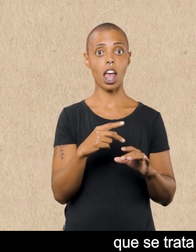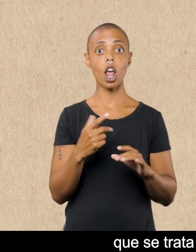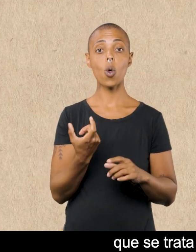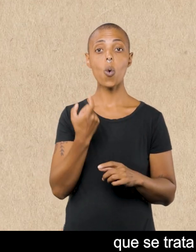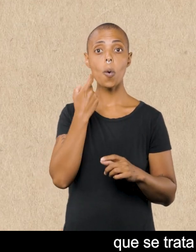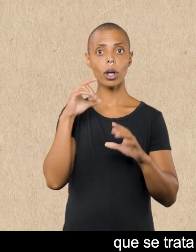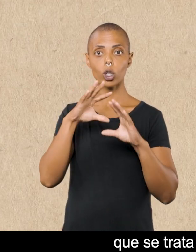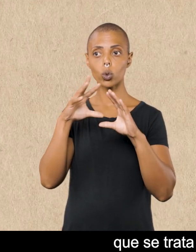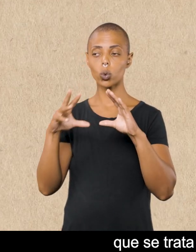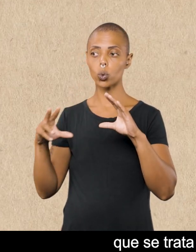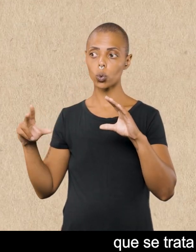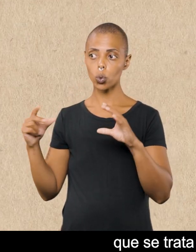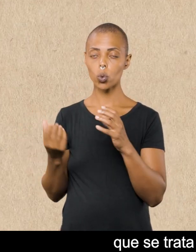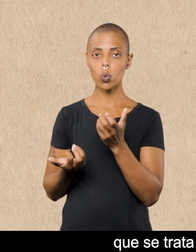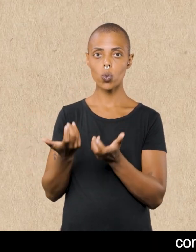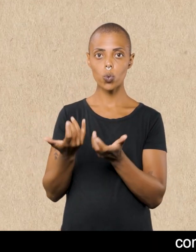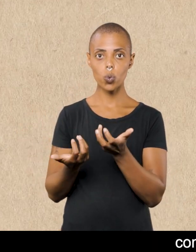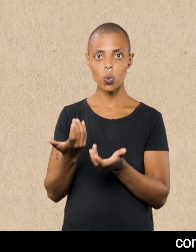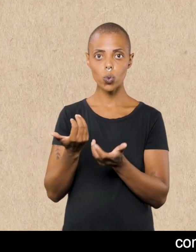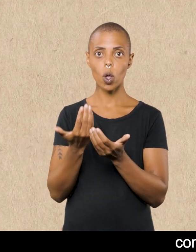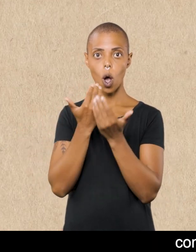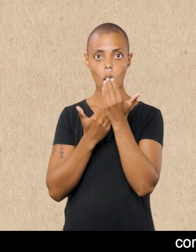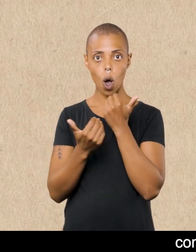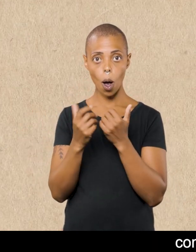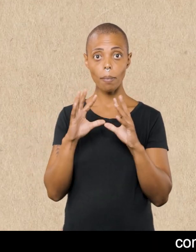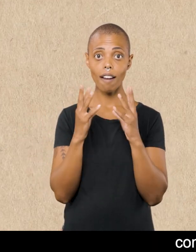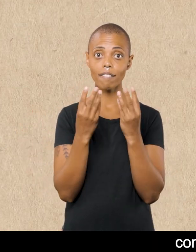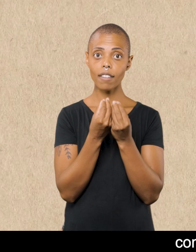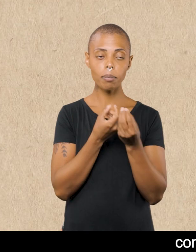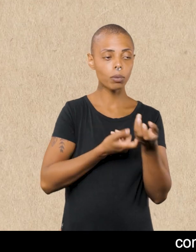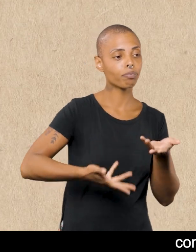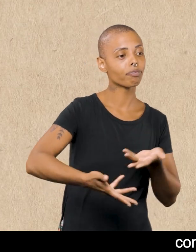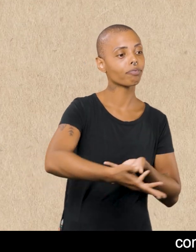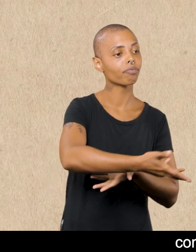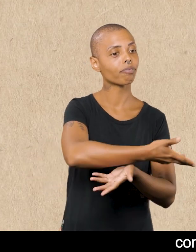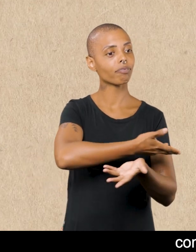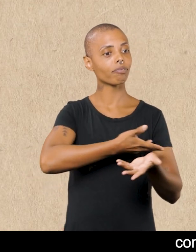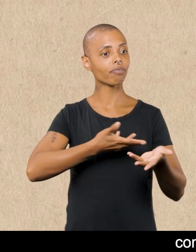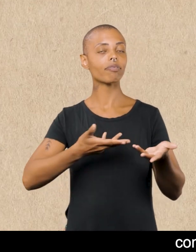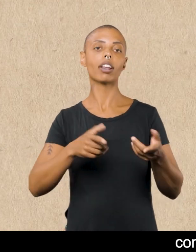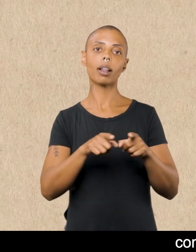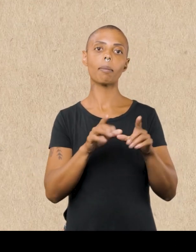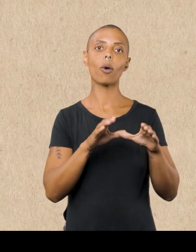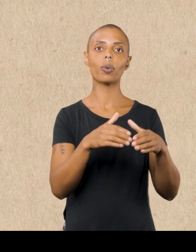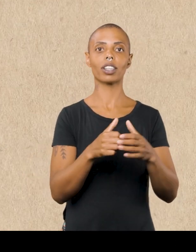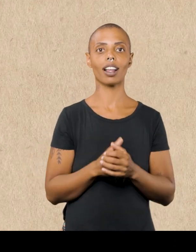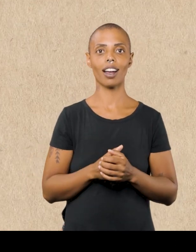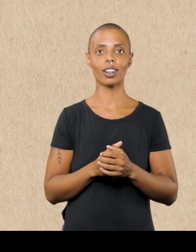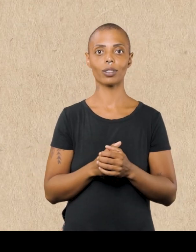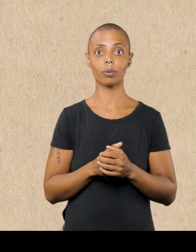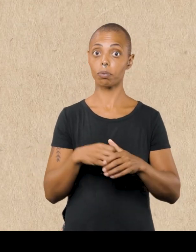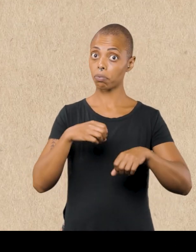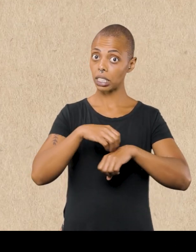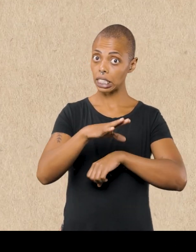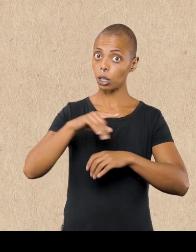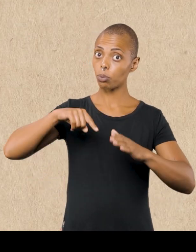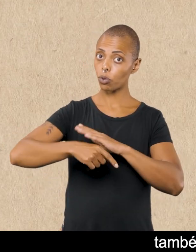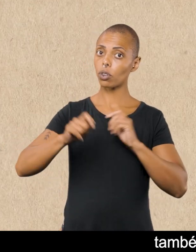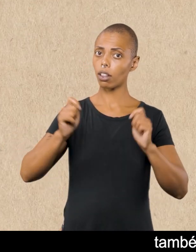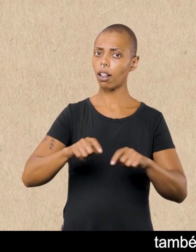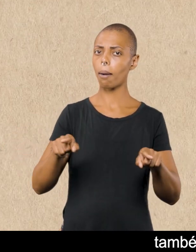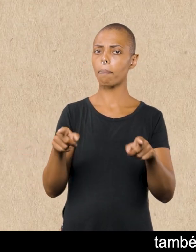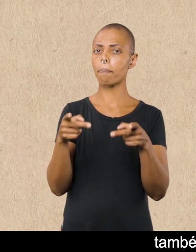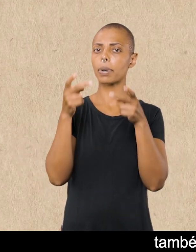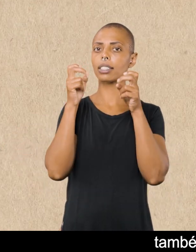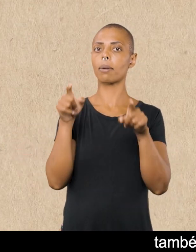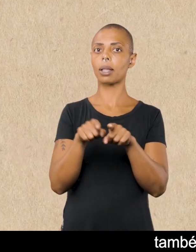Tuvu dá a entender que se trata de uma iguaria particular, onde o peixe inteiro é cozinhado, comido e partilhado entre a